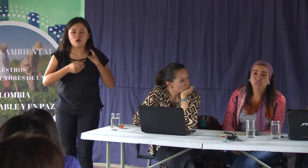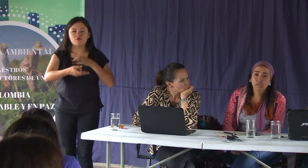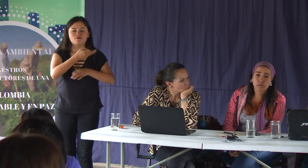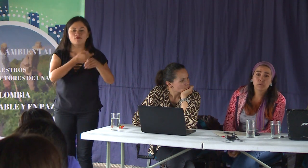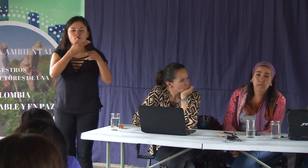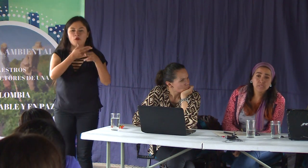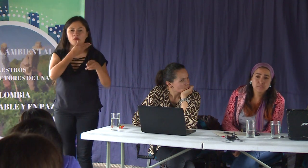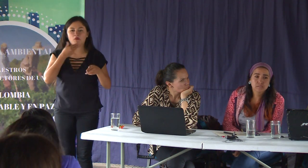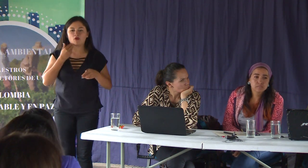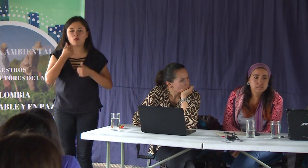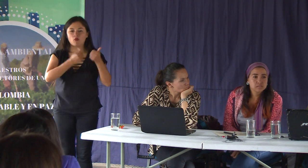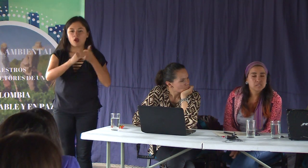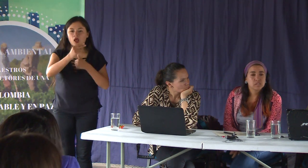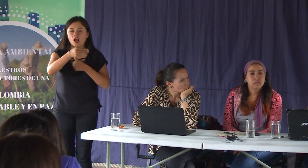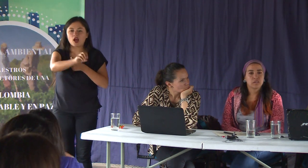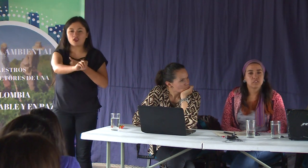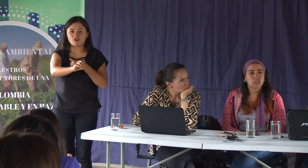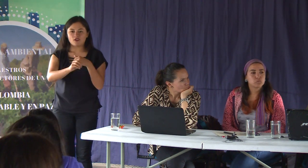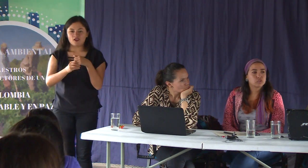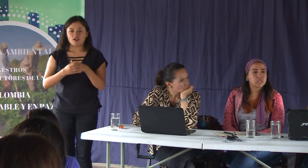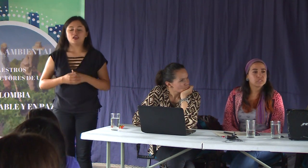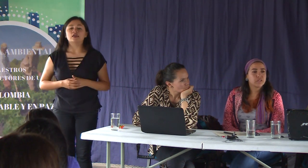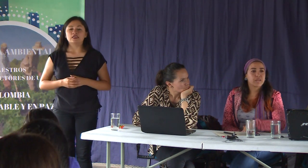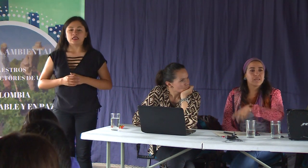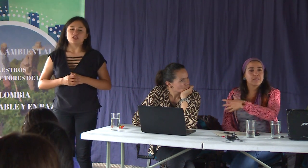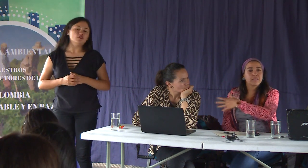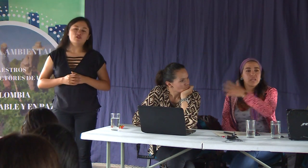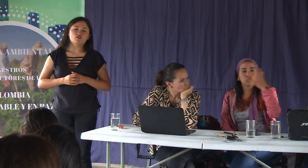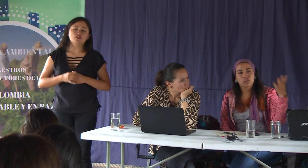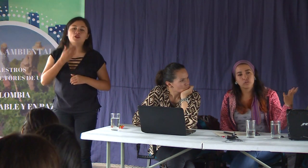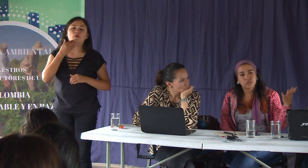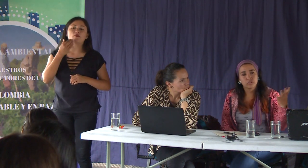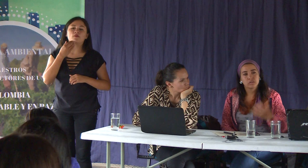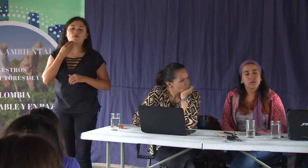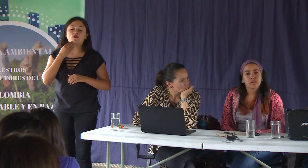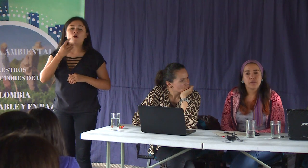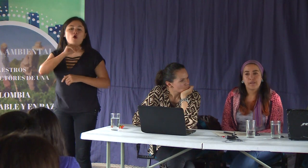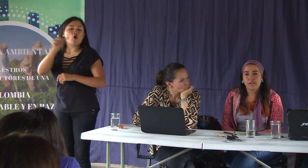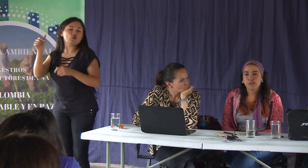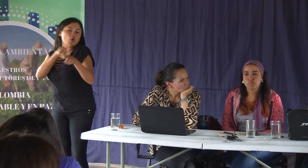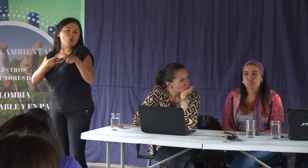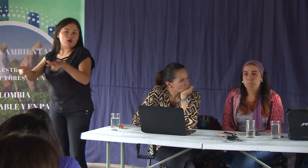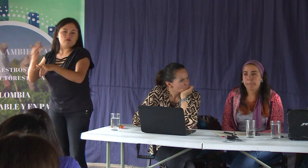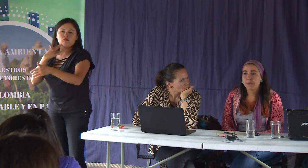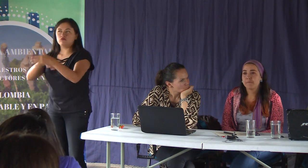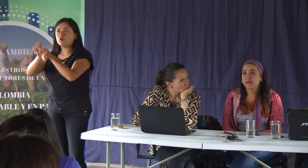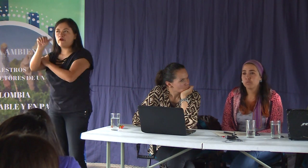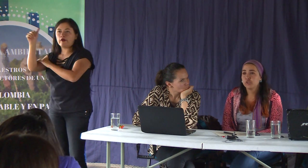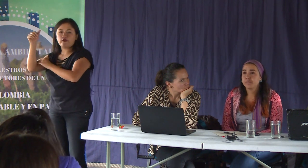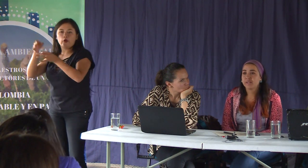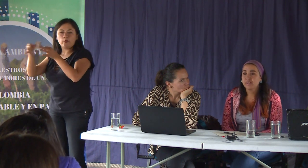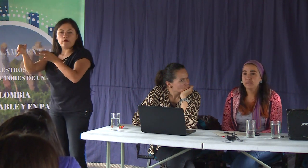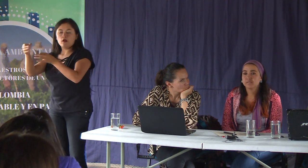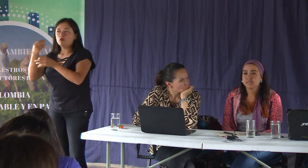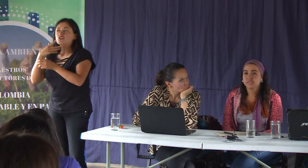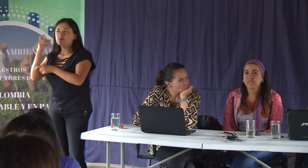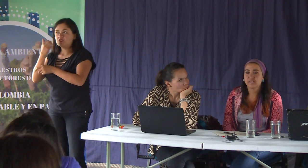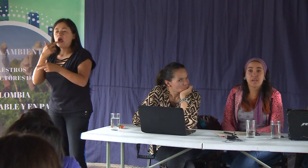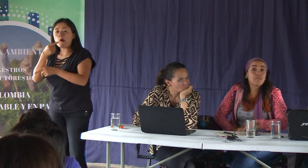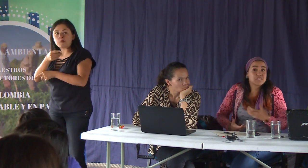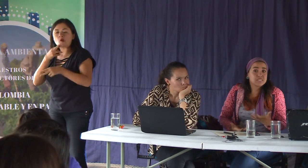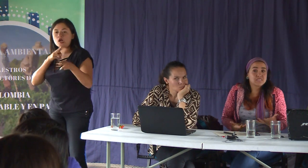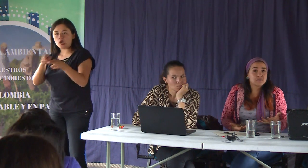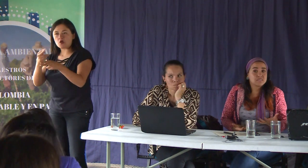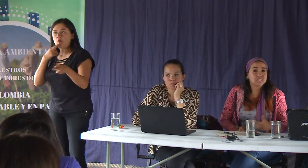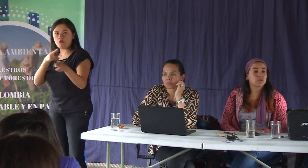que tiene zonas rurales, encontramos una ciudad que tiene un cordón de páramo y humedal y